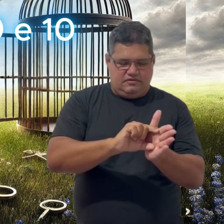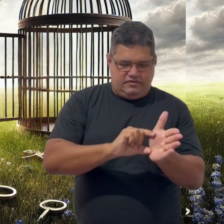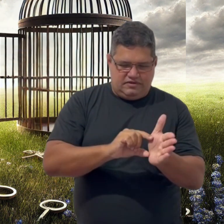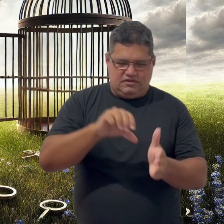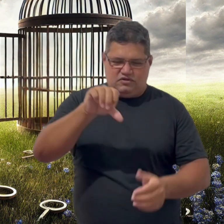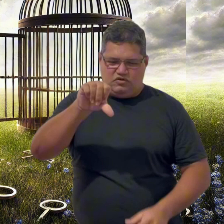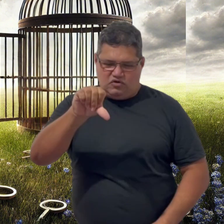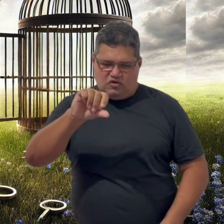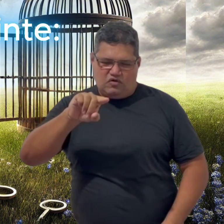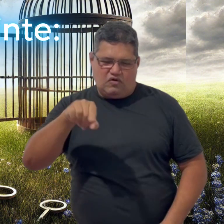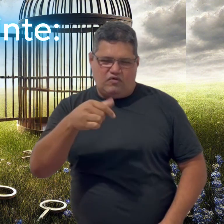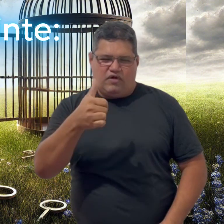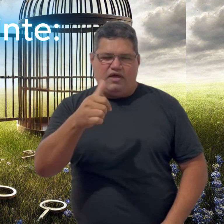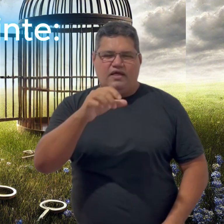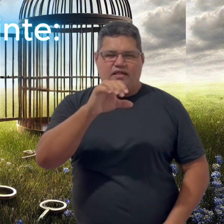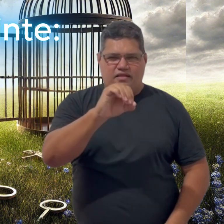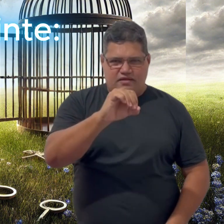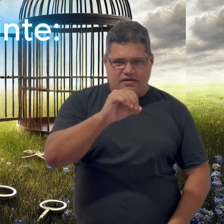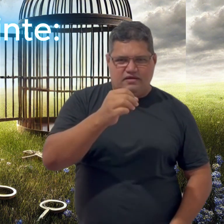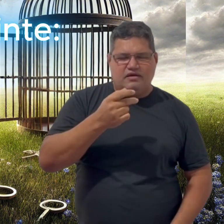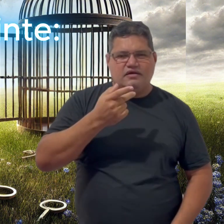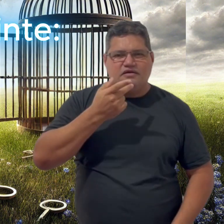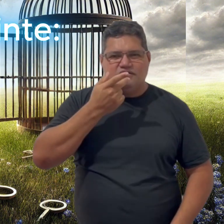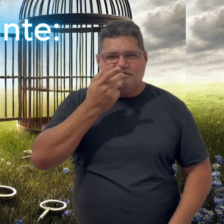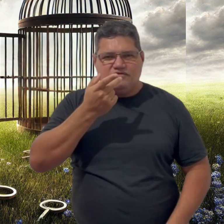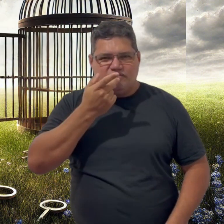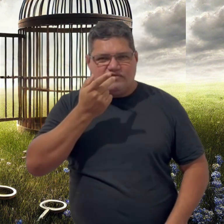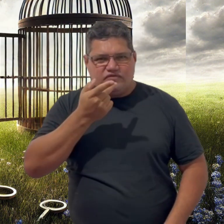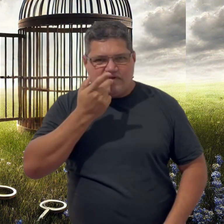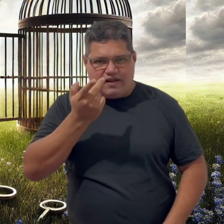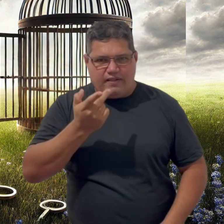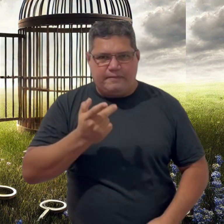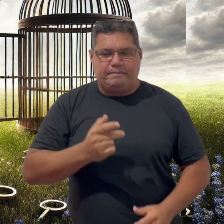10, diz o seguinte: